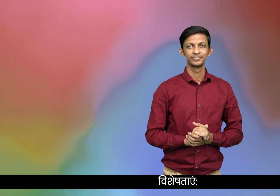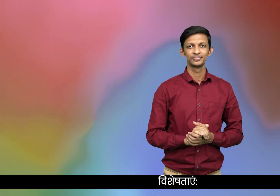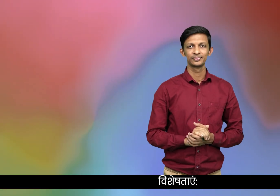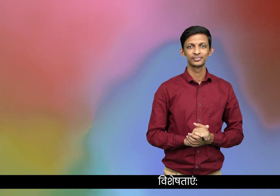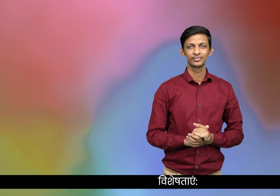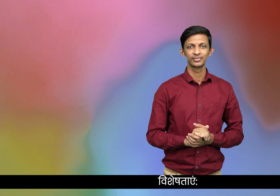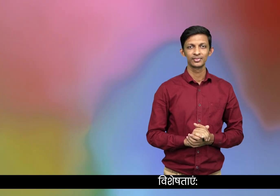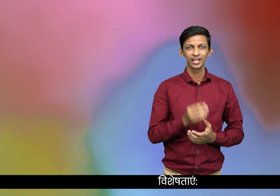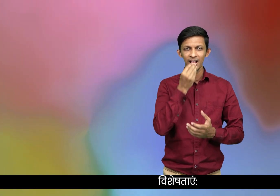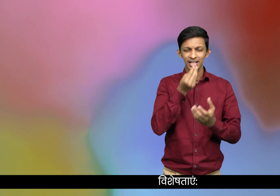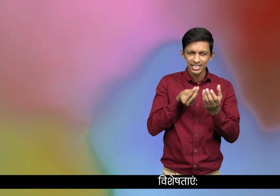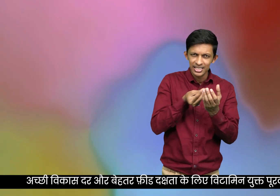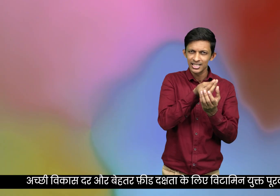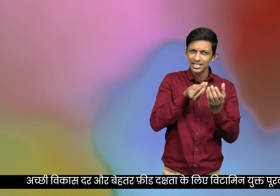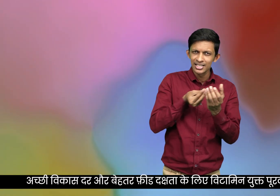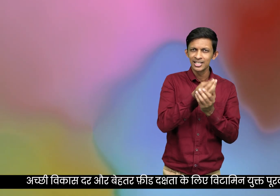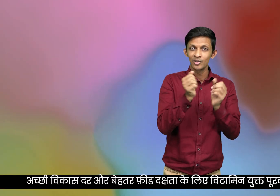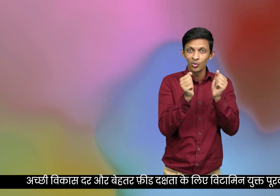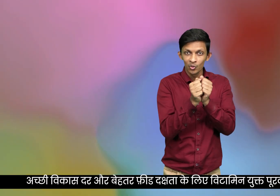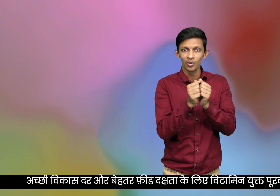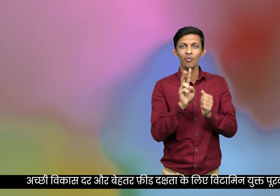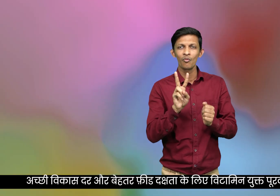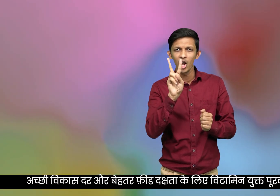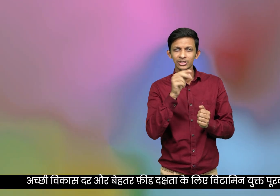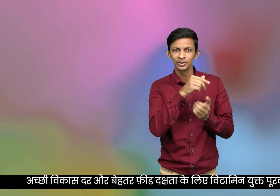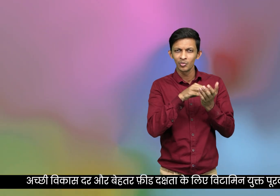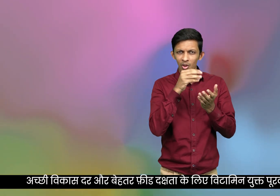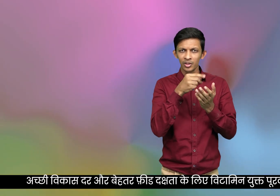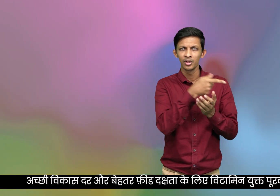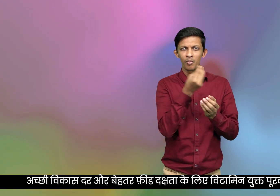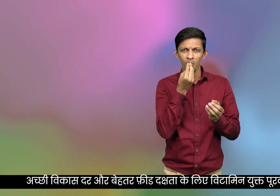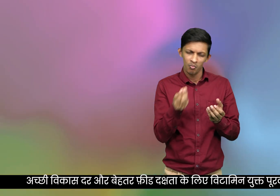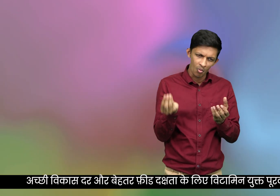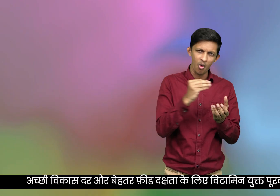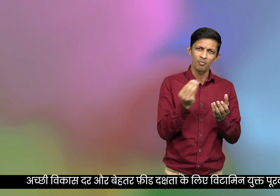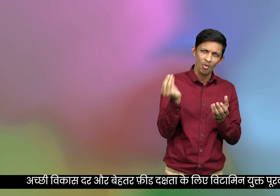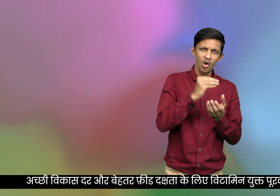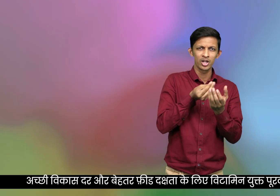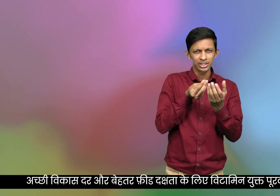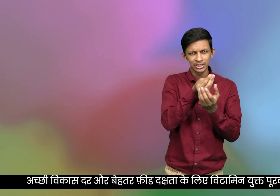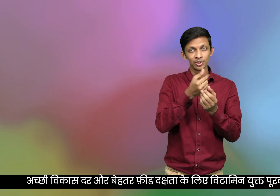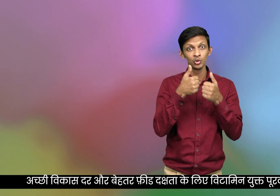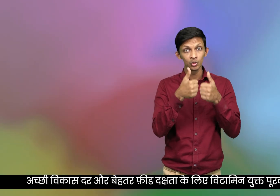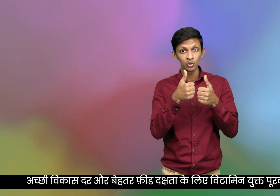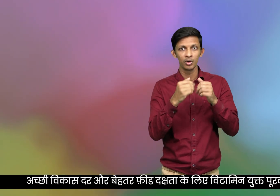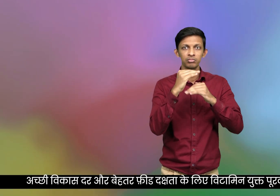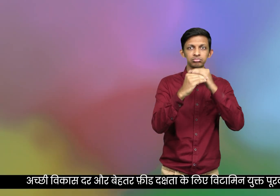विशेषताएं। पहला, अच्छी विकास दर और बेहतर फीड दक्षता के लिए विटामिन